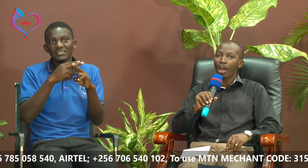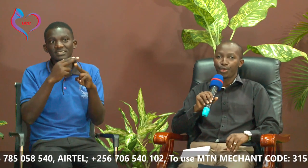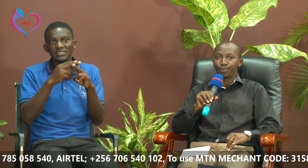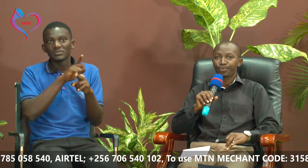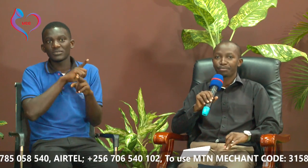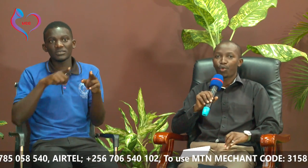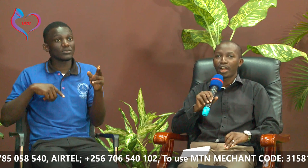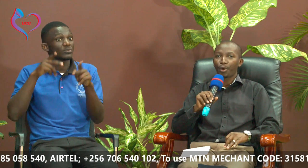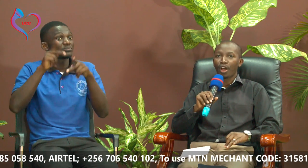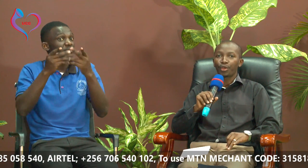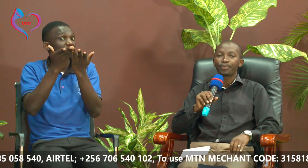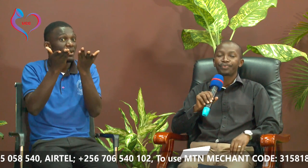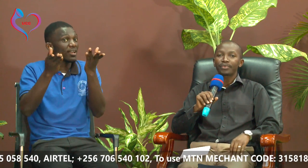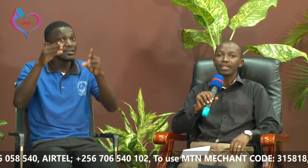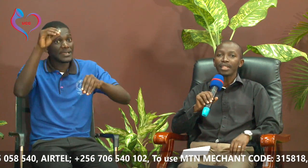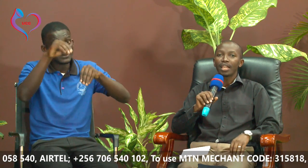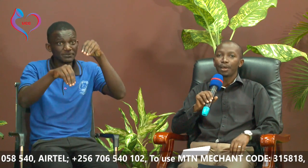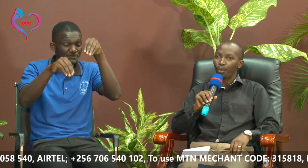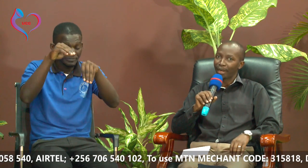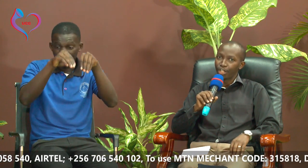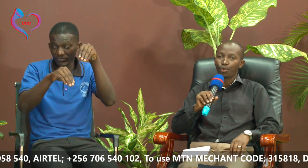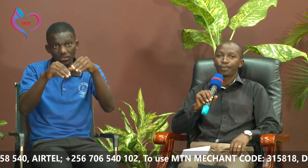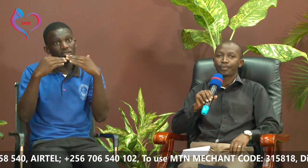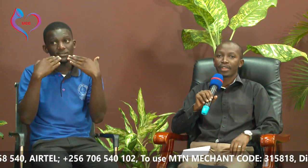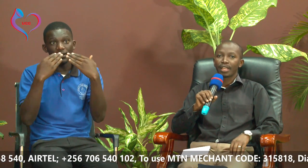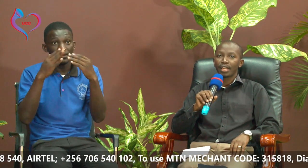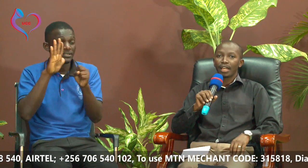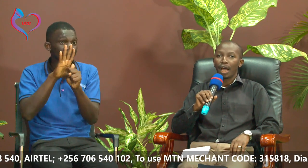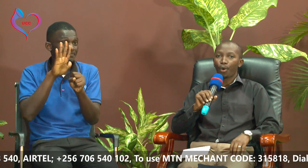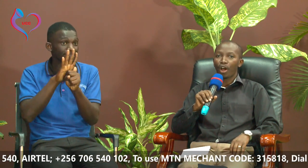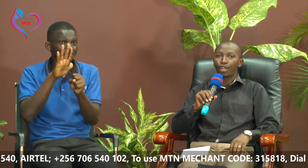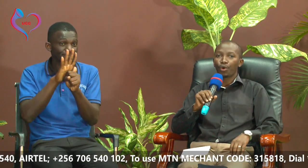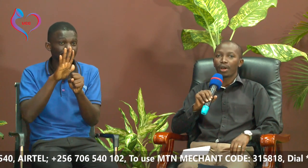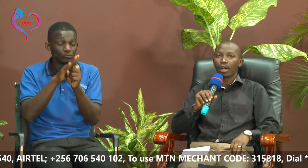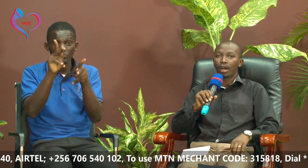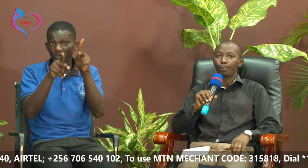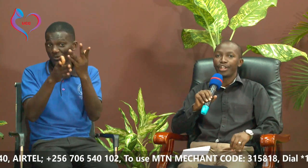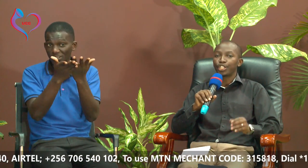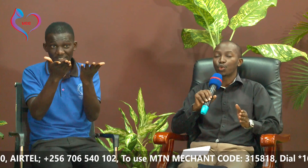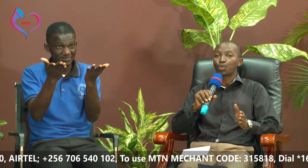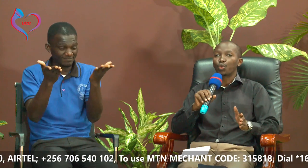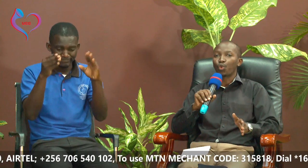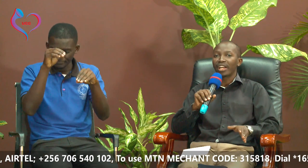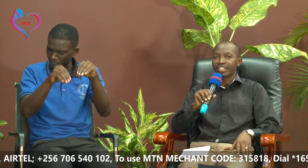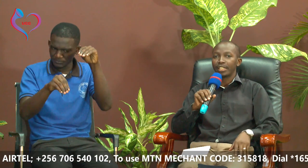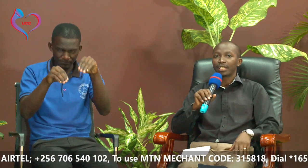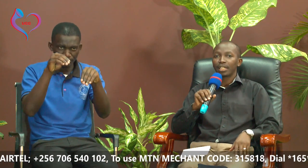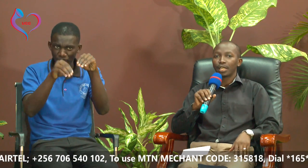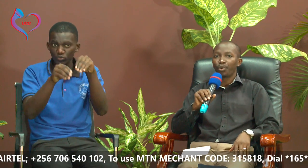Abawaayo nikwana abawaayo mwebale nnyo. Abawaayo muli kitundu tundu lwaki